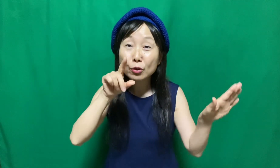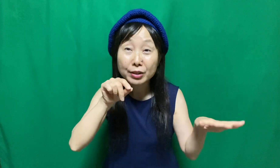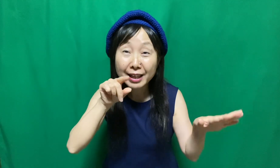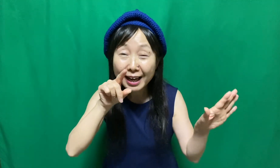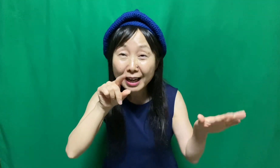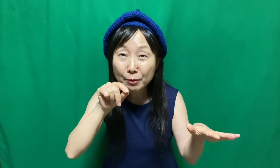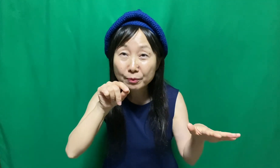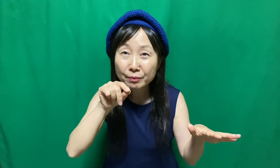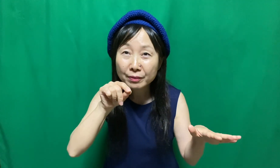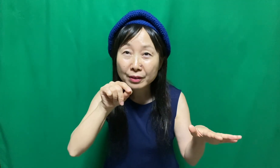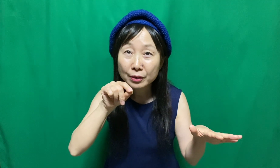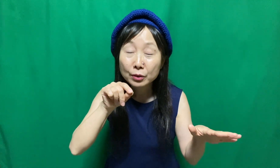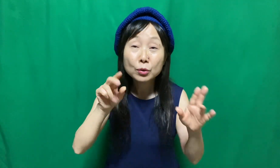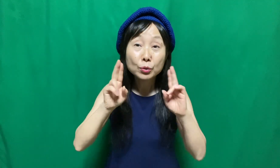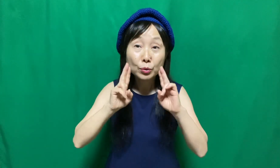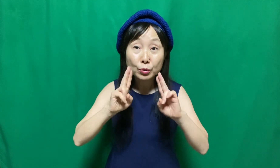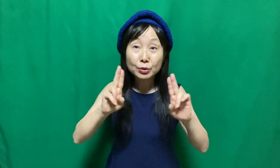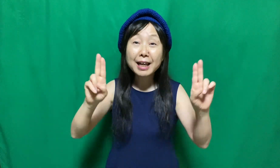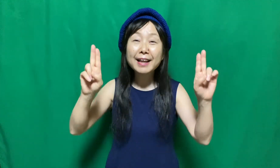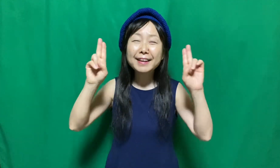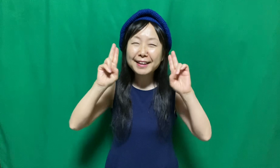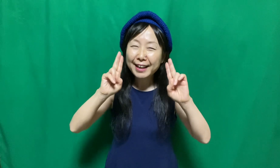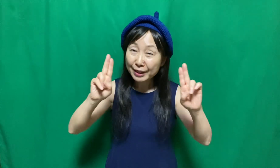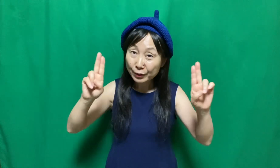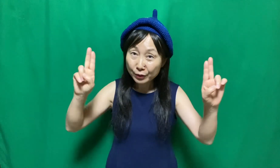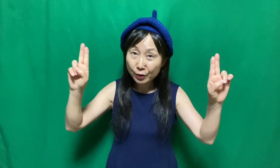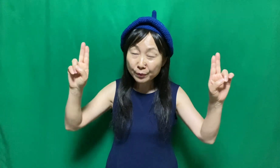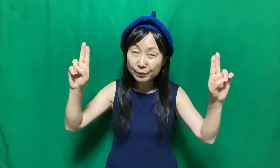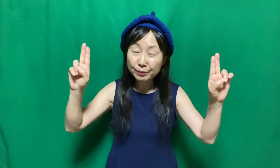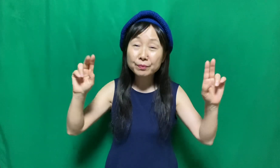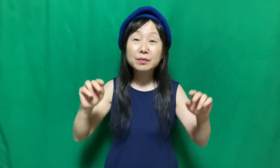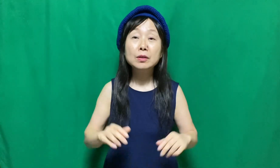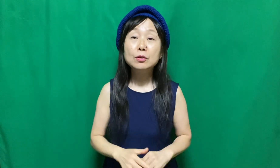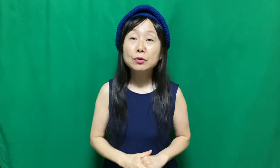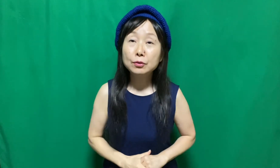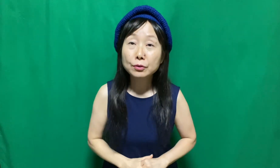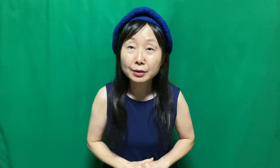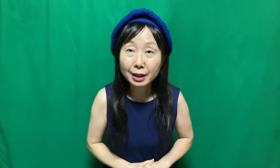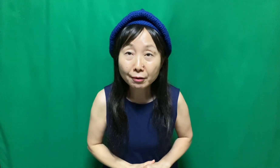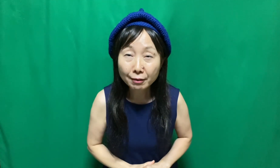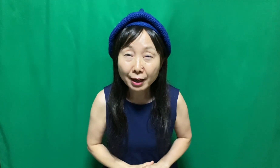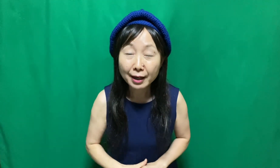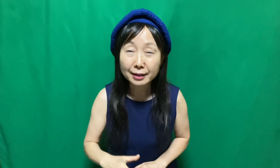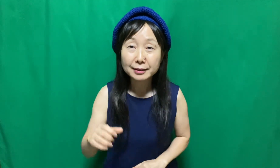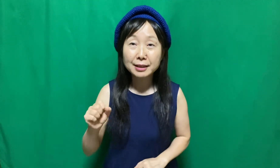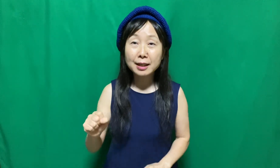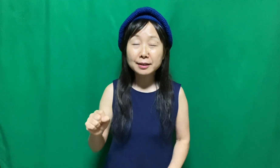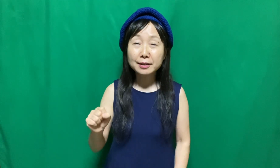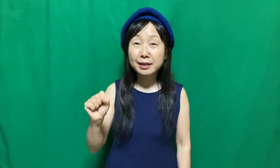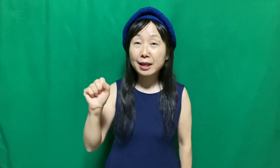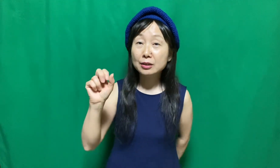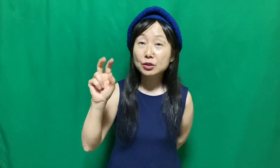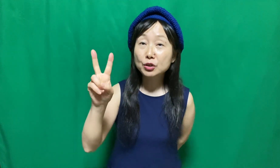が歌っているよ。歌はじゃんけんチョ